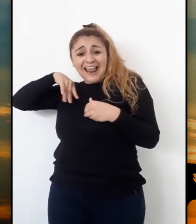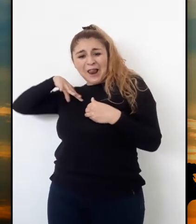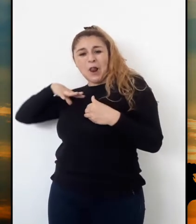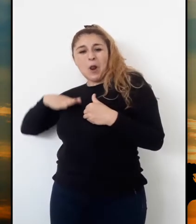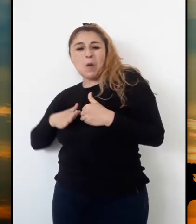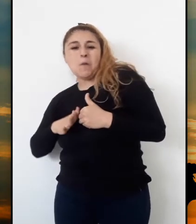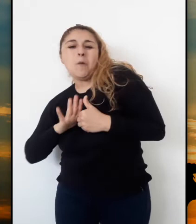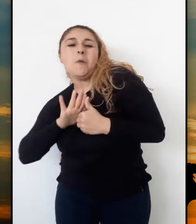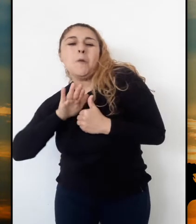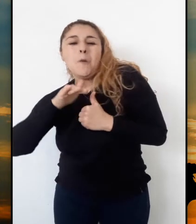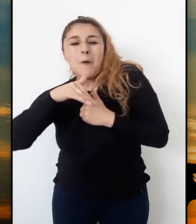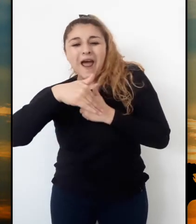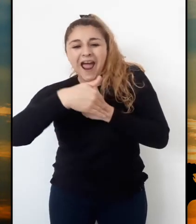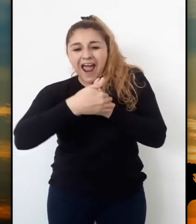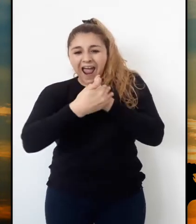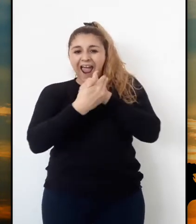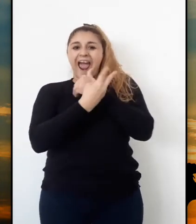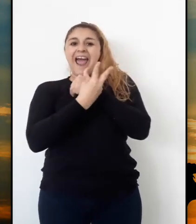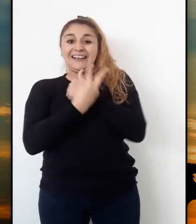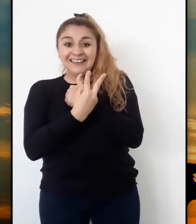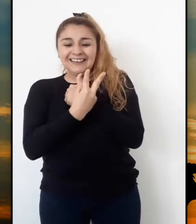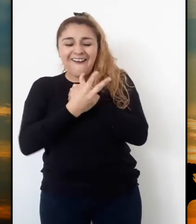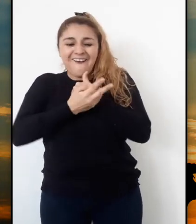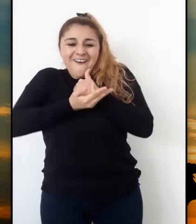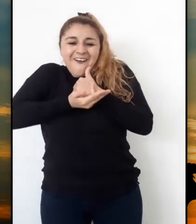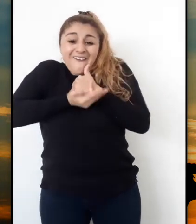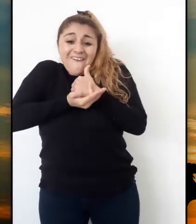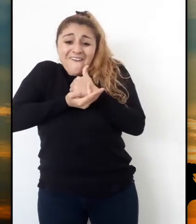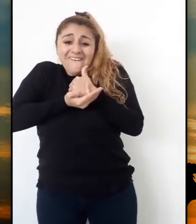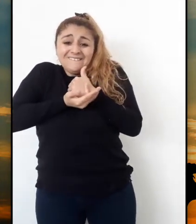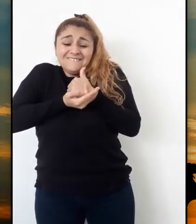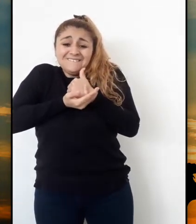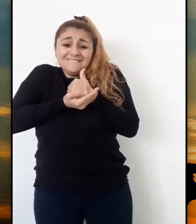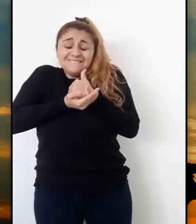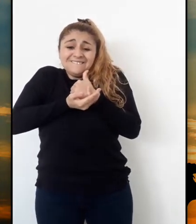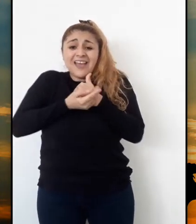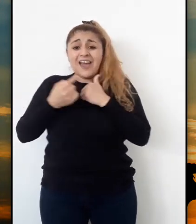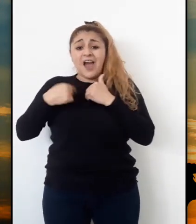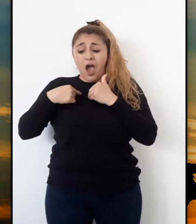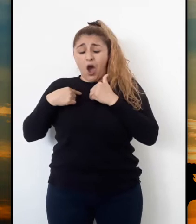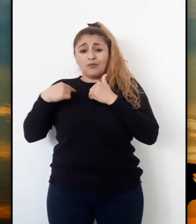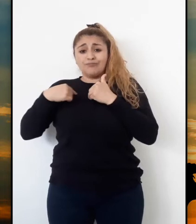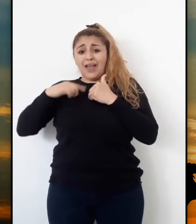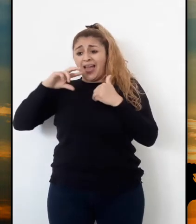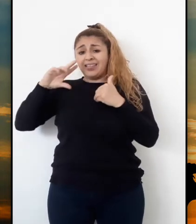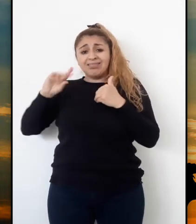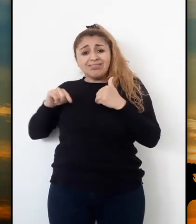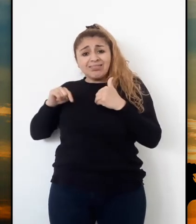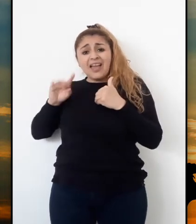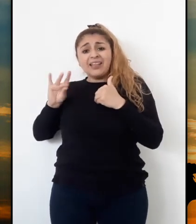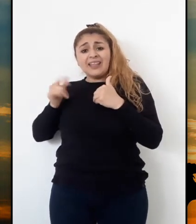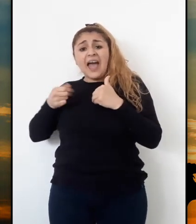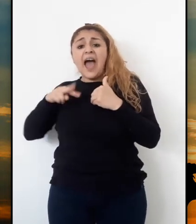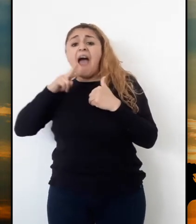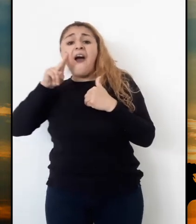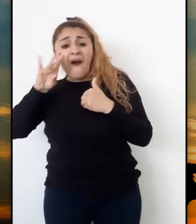abundancia de granos. Qui donne la paix et la sécurité à David. Que dio la paz y la seguridad a David. Mais c'est la